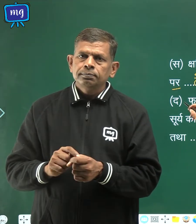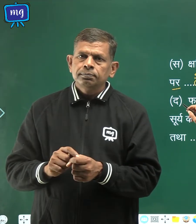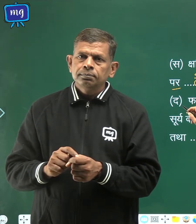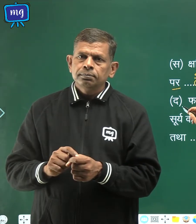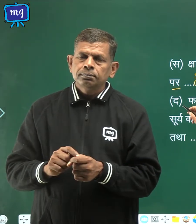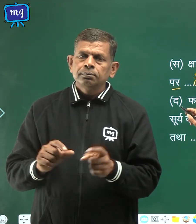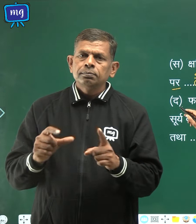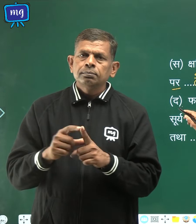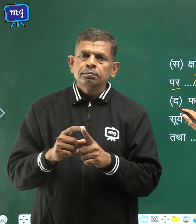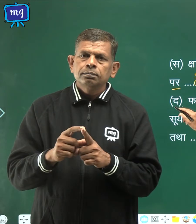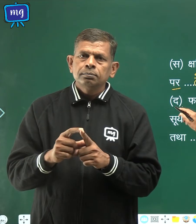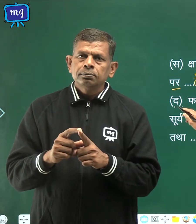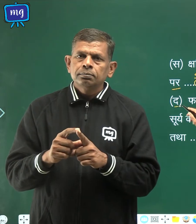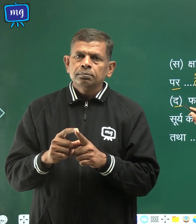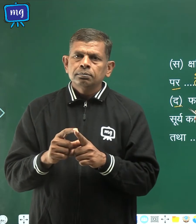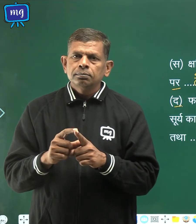द